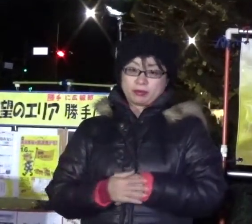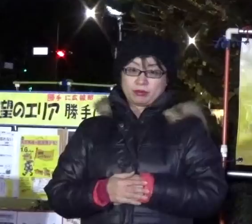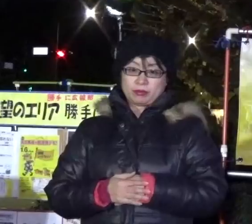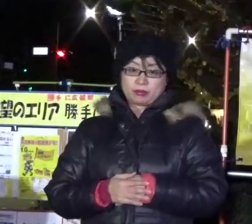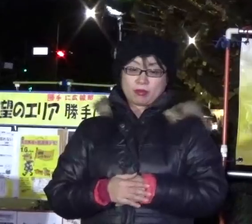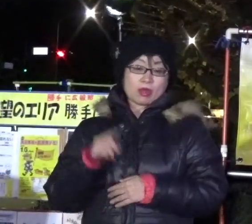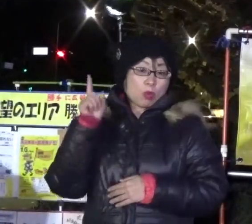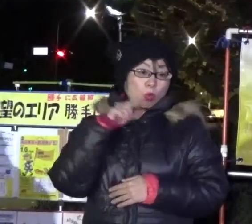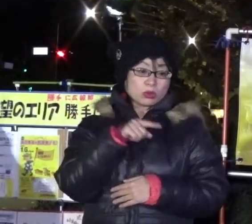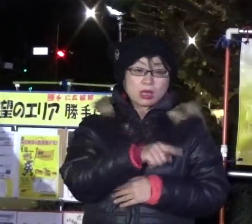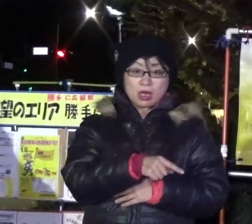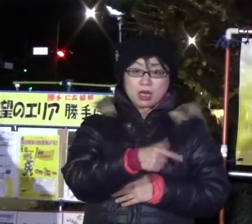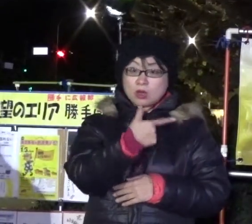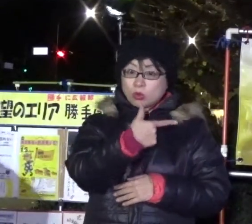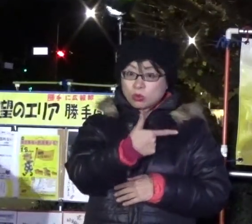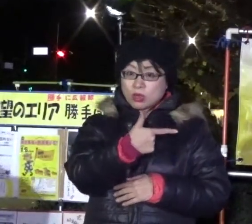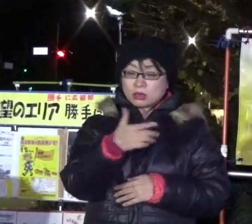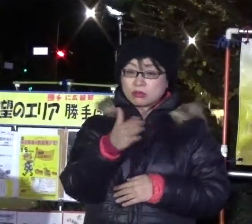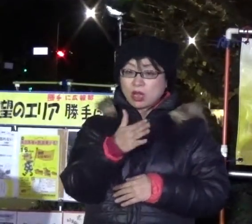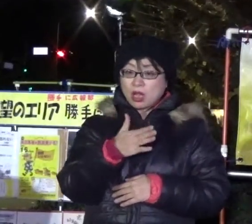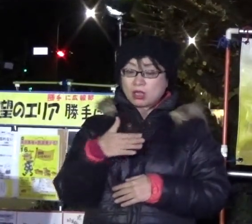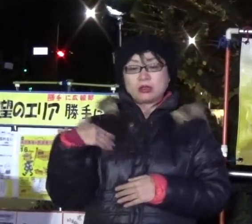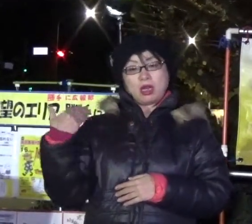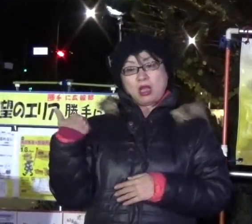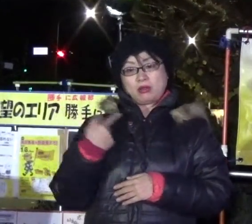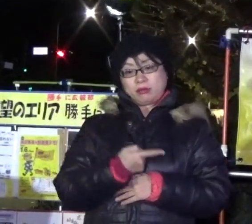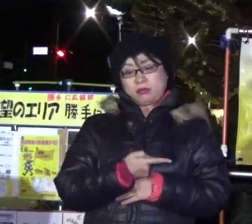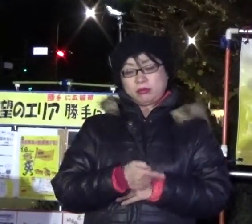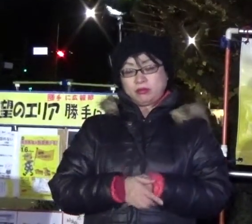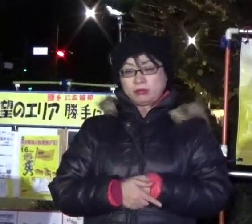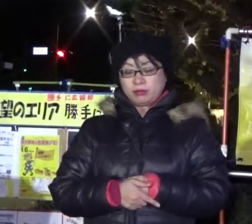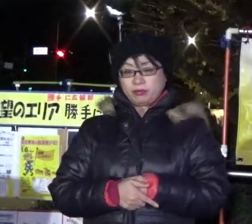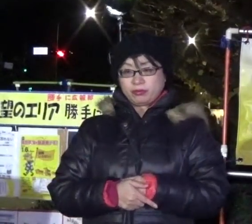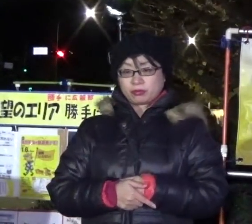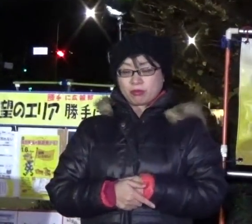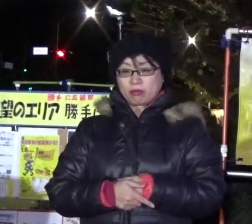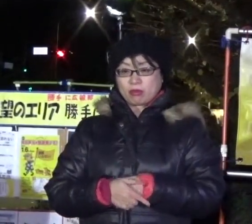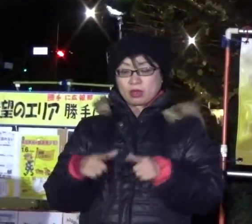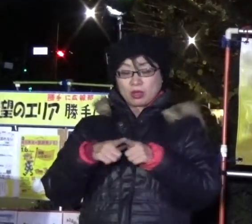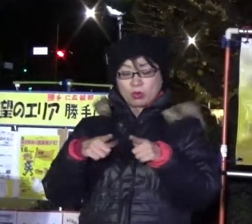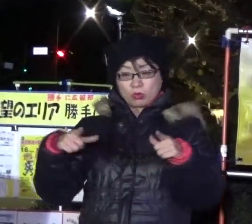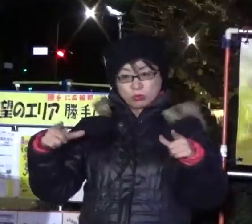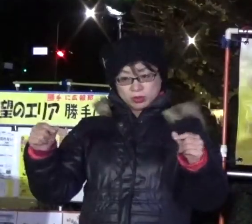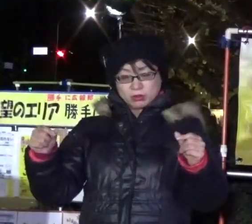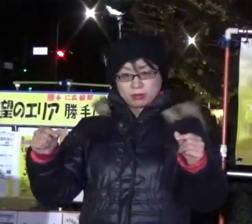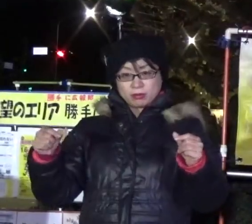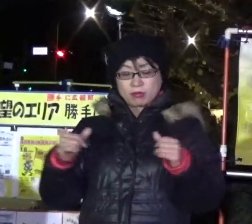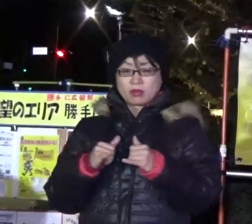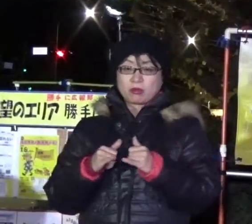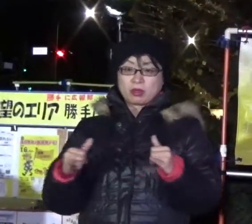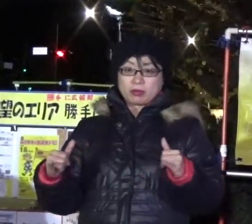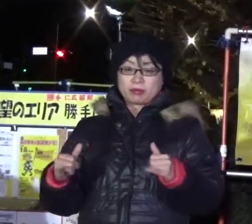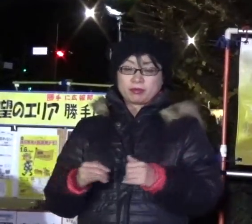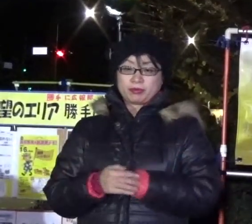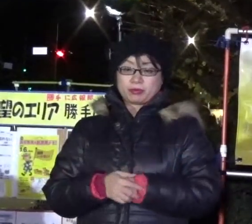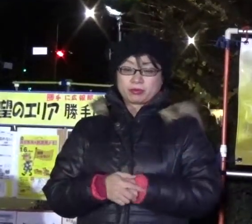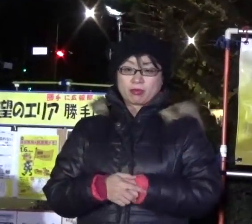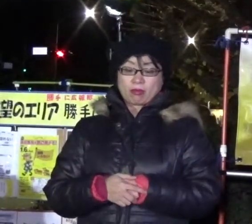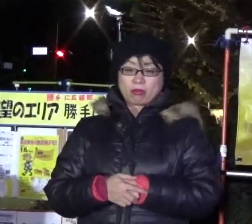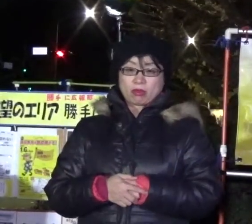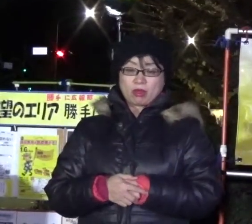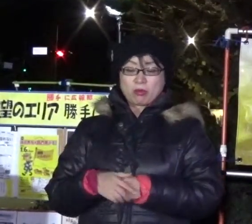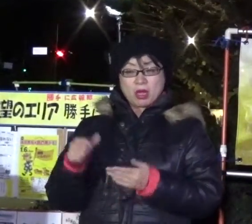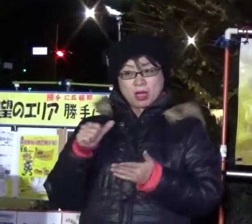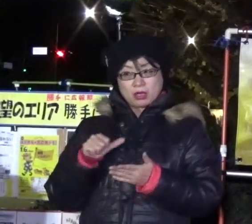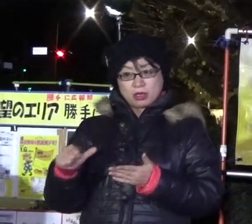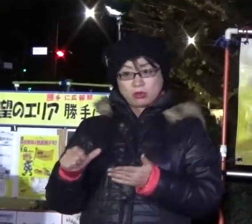行くとなんと6割近くがこれを知らないっていうんですね。で、国民、あくまでちょっと数百人単位 のアンケ